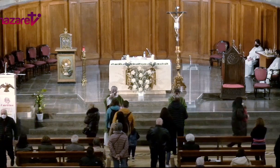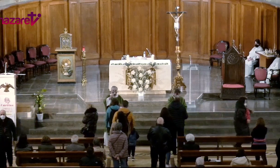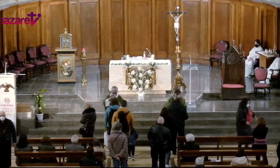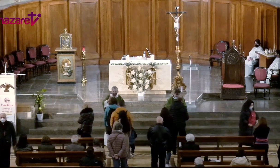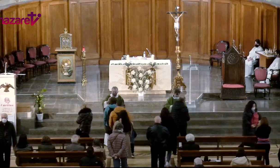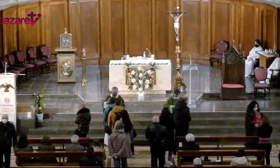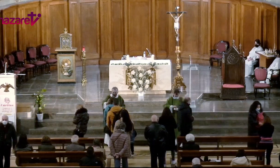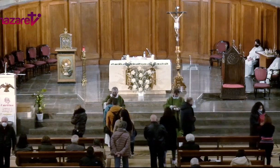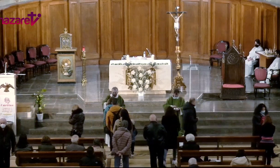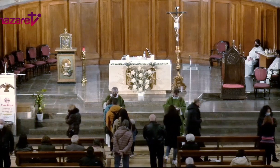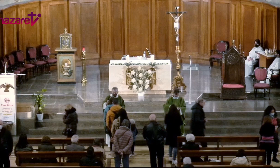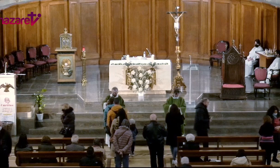Creyendo y